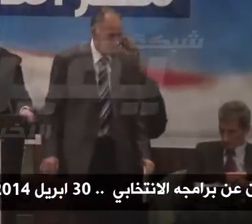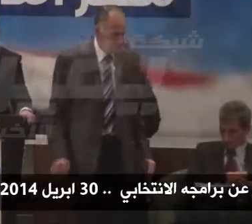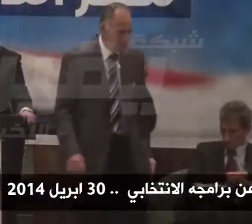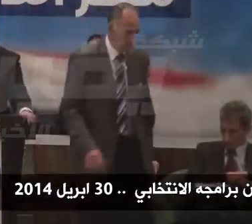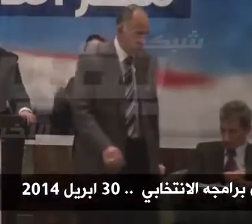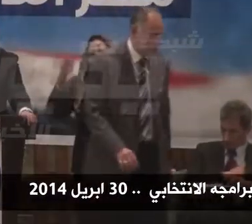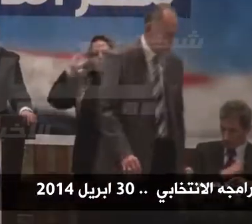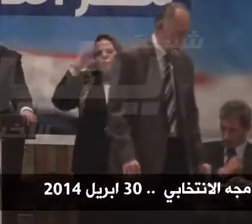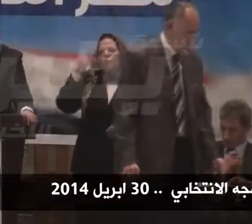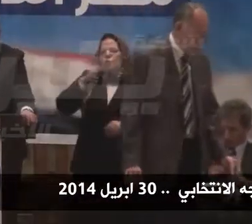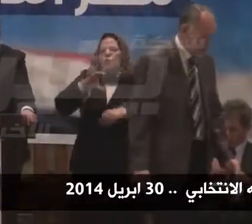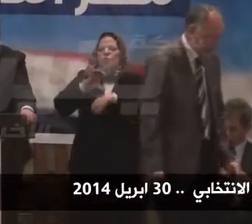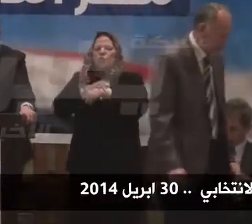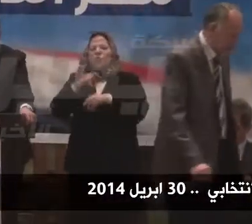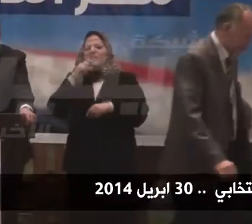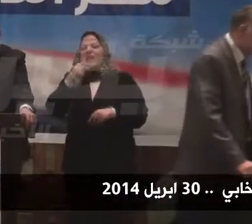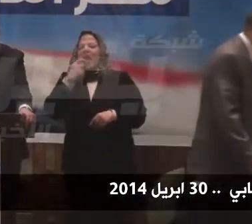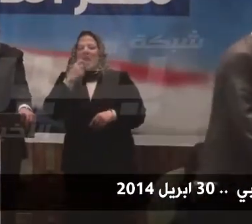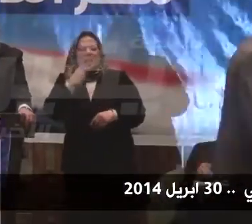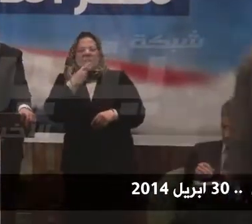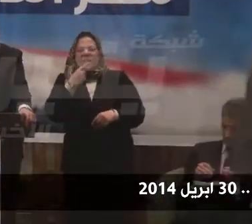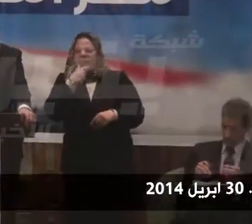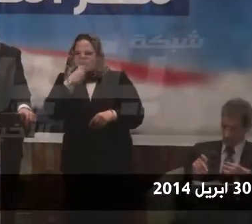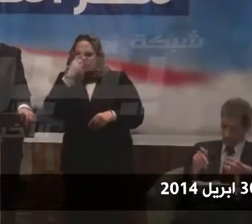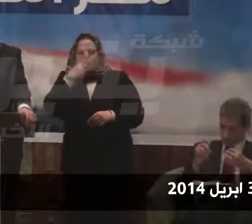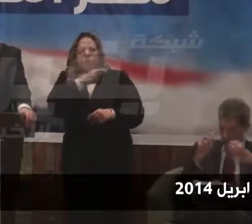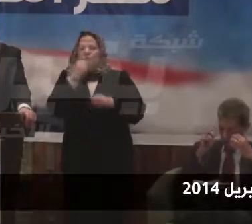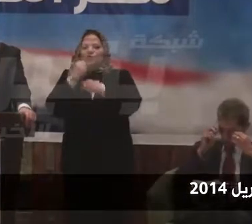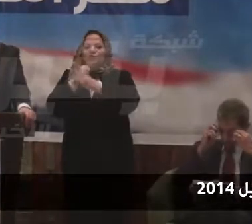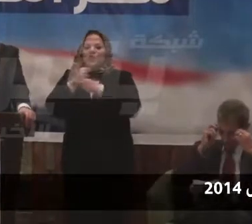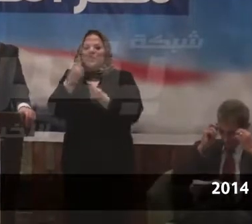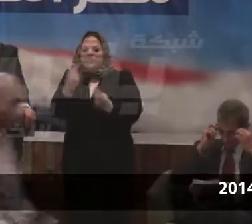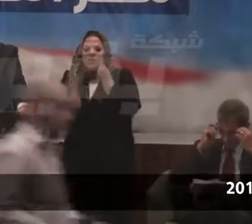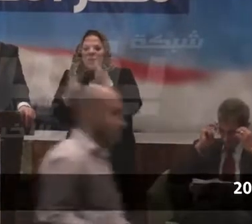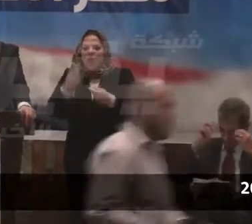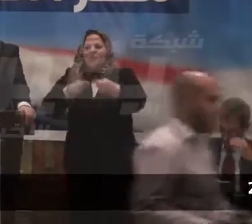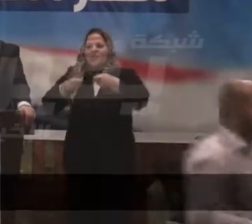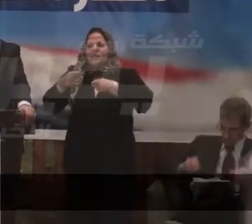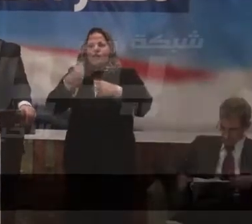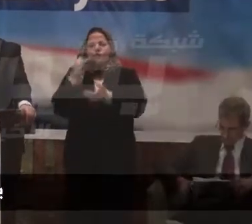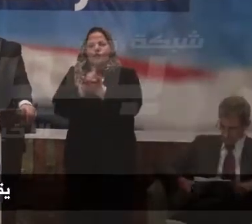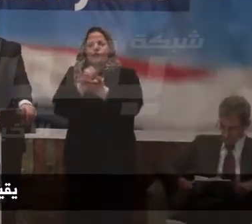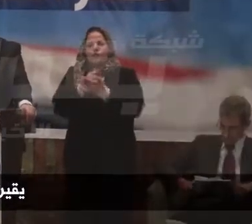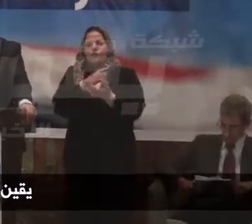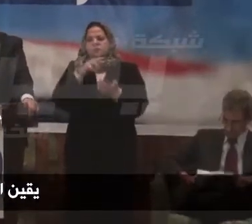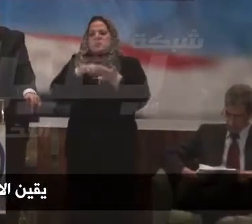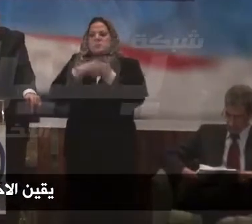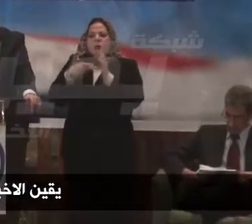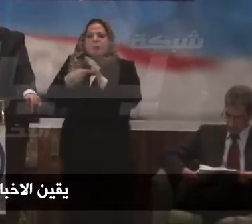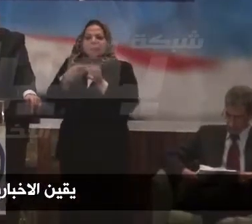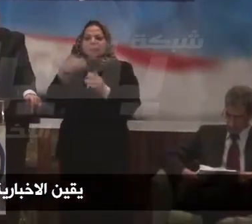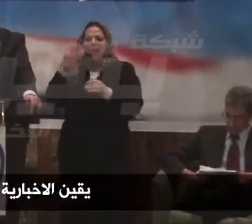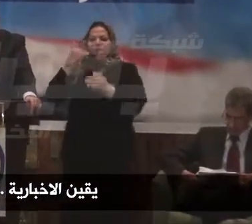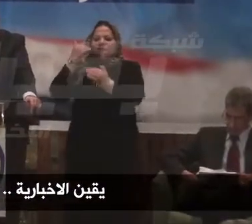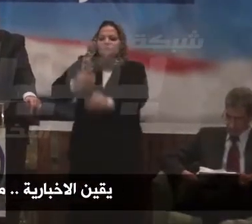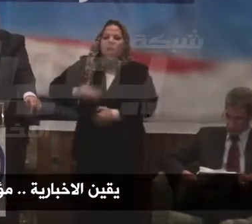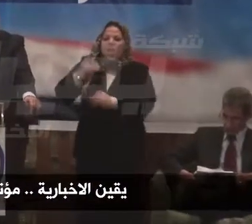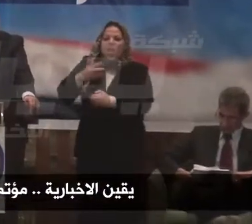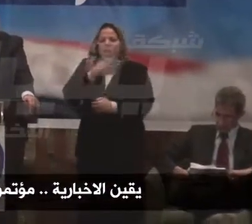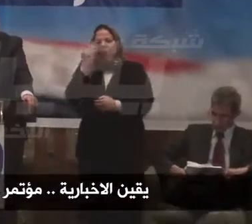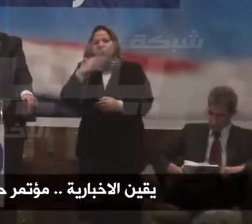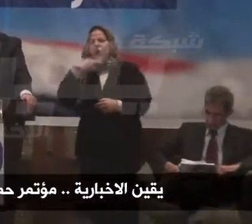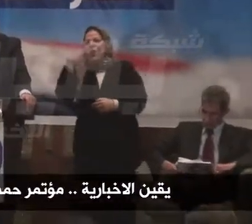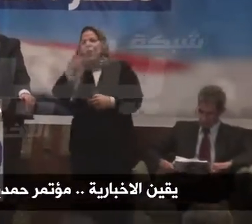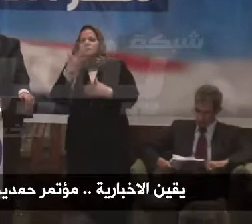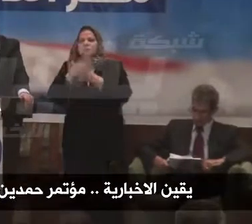شكرا للاستاذ الدكتور زكريا الحداد استاذ الاقتصاد الزراعي. هيعمل ايه حمدين صباحي للفلاحين؟